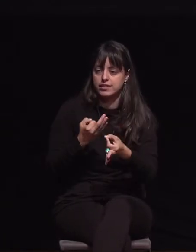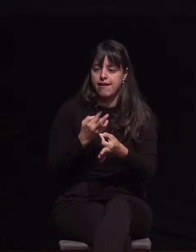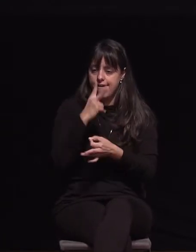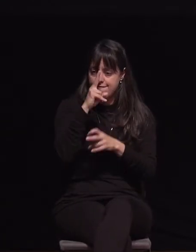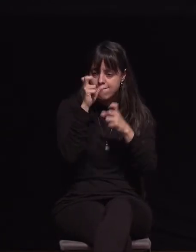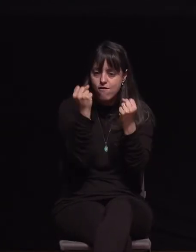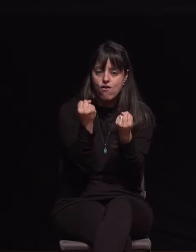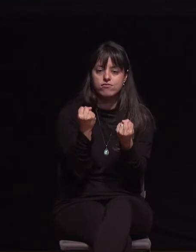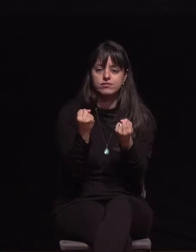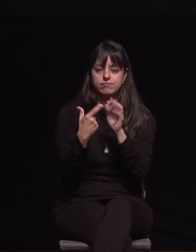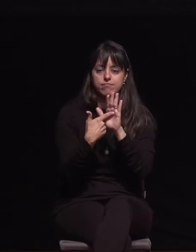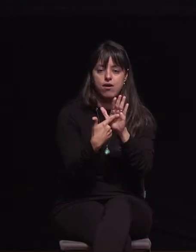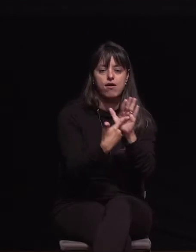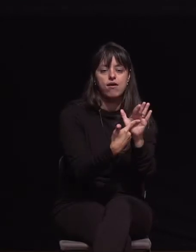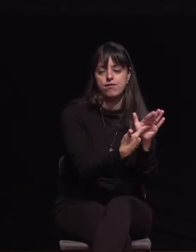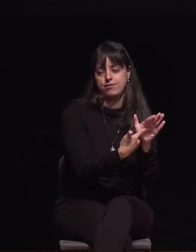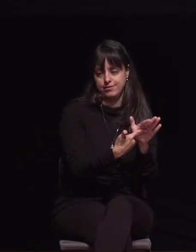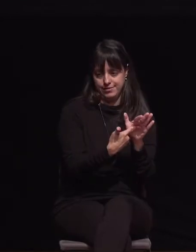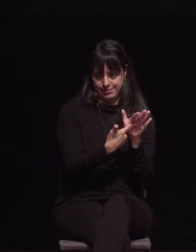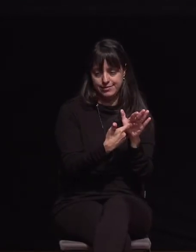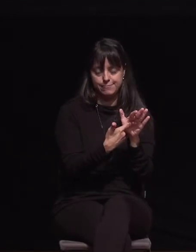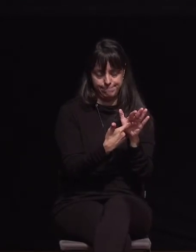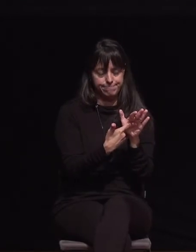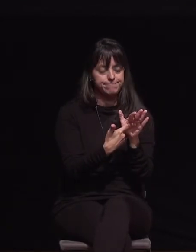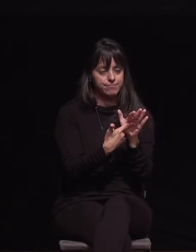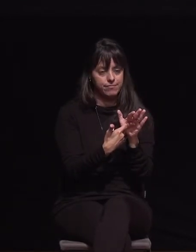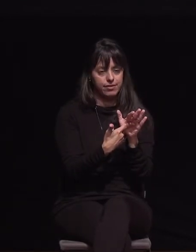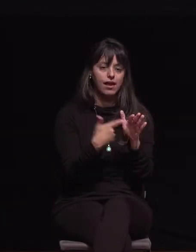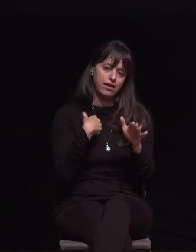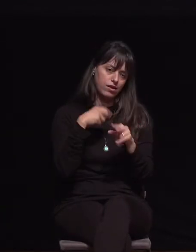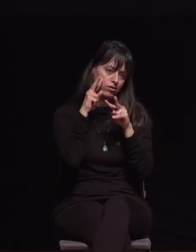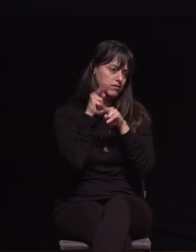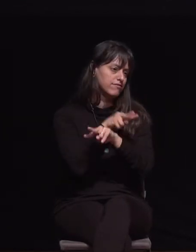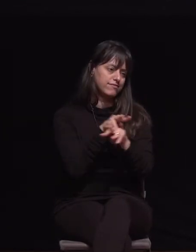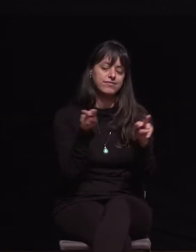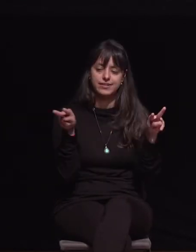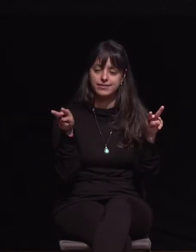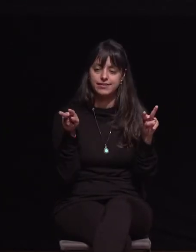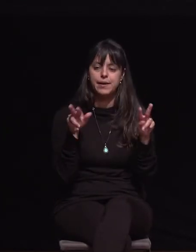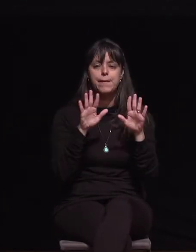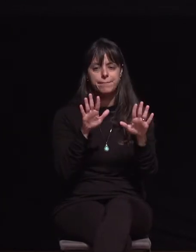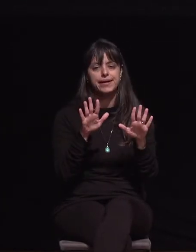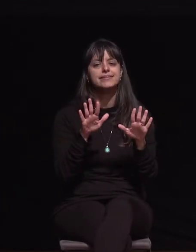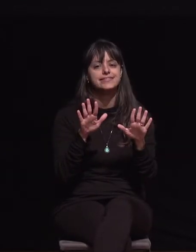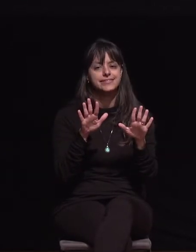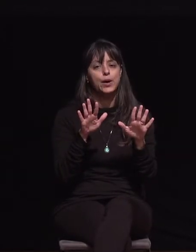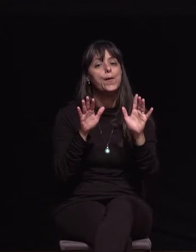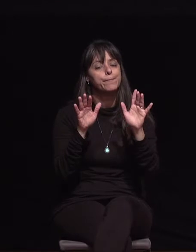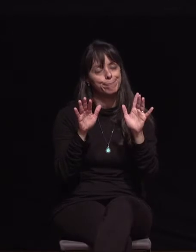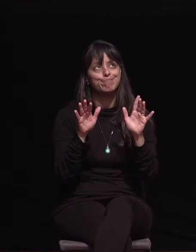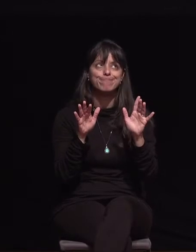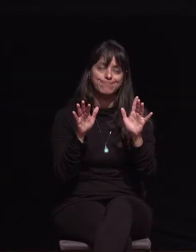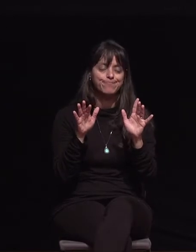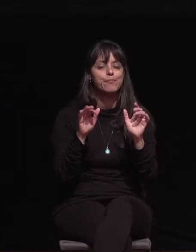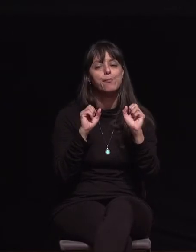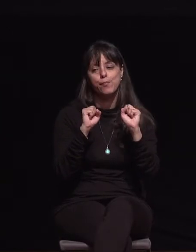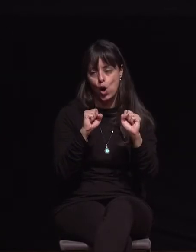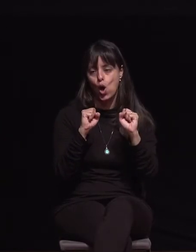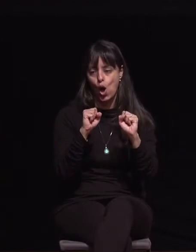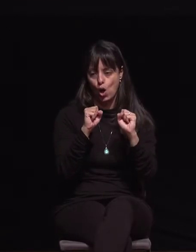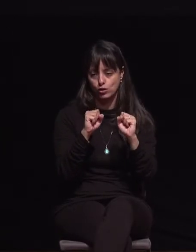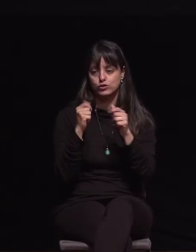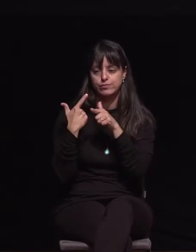forças, libera um potencial. E isso eu estou vendo aqui. Mas não quer dizer que não... A gente tem que ver